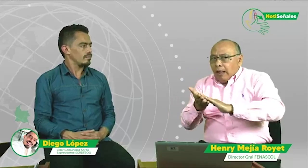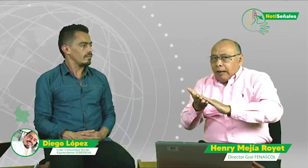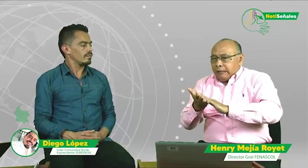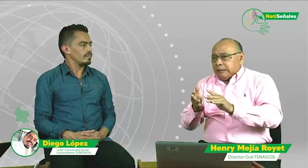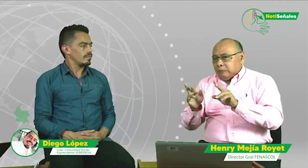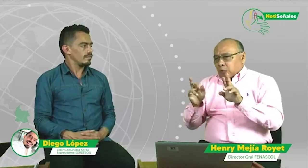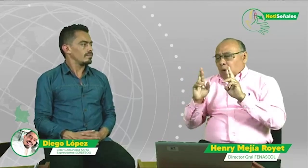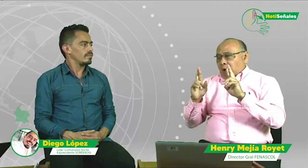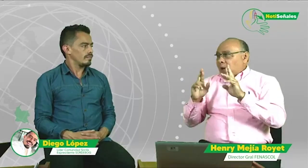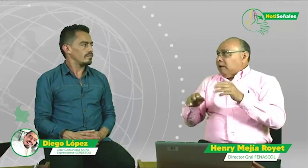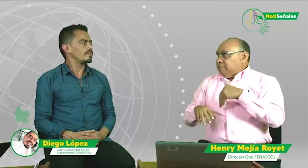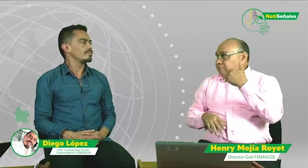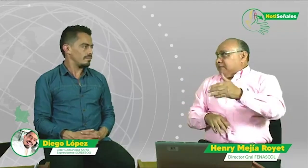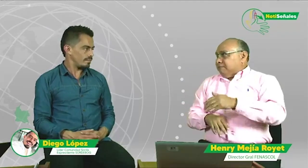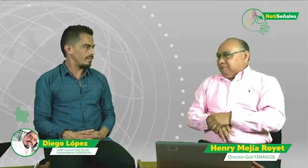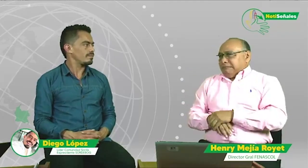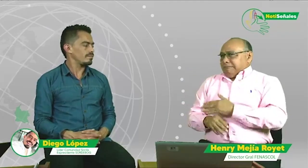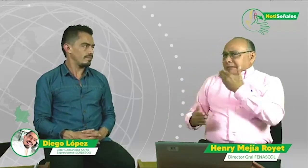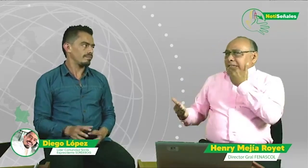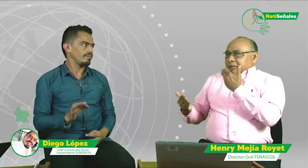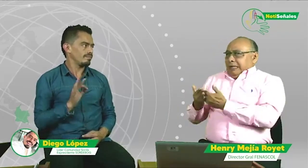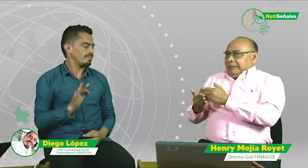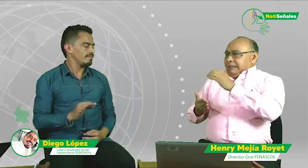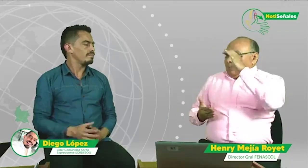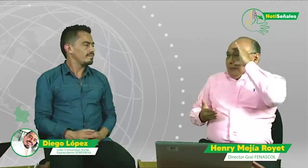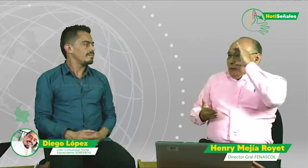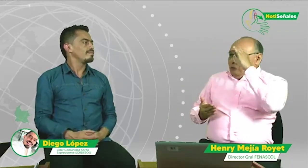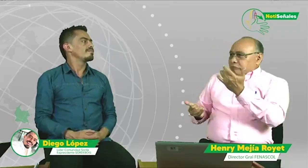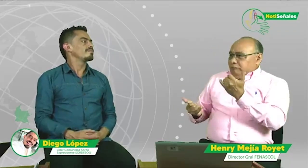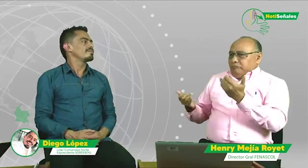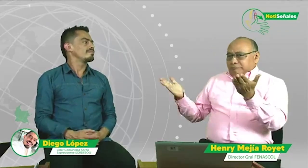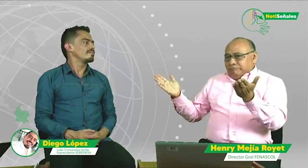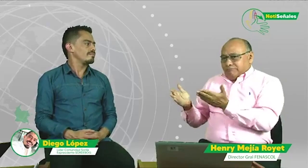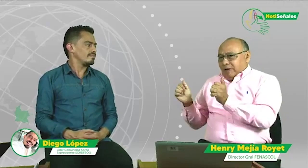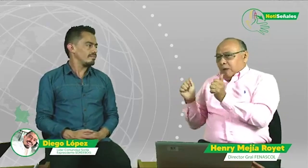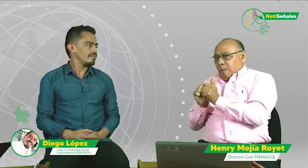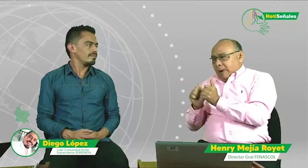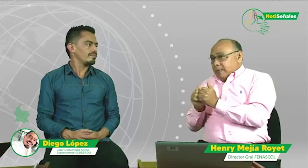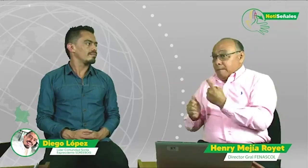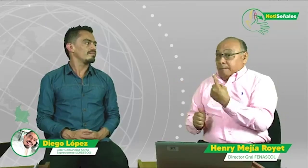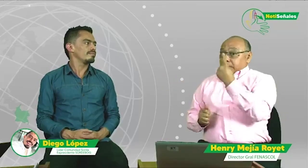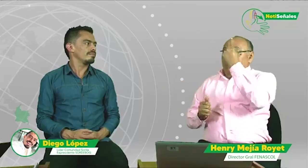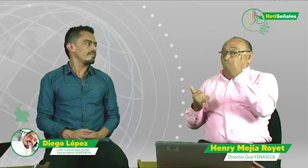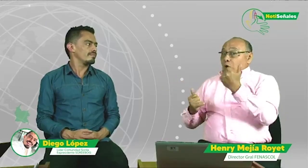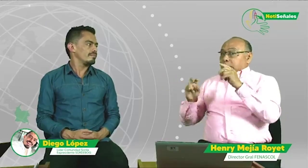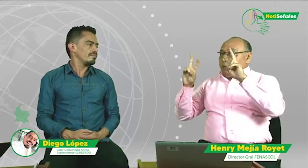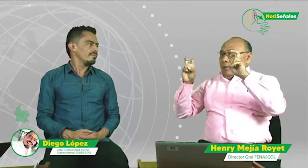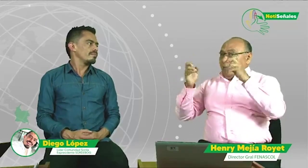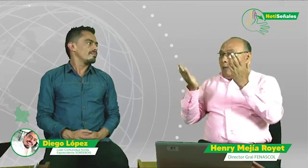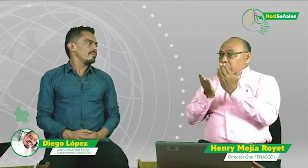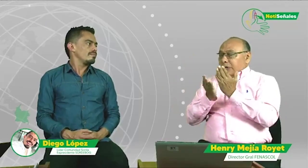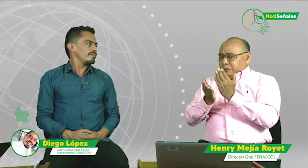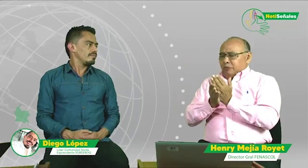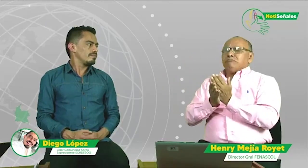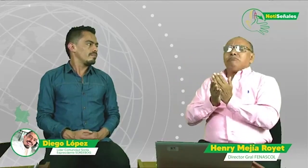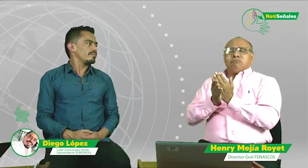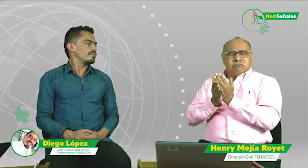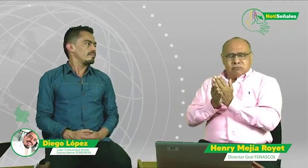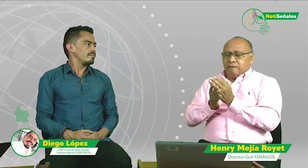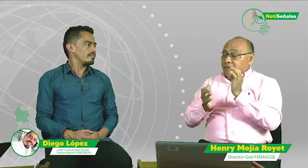licenciados, licenciadas, y que se está promoviendo pues, que ellos puedan estar allí al frente de esta situación. Esperamos